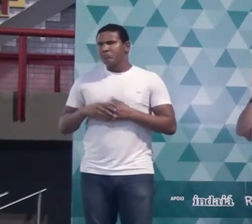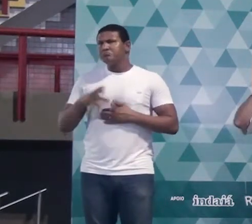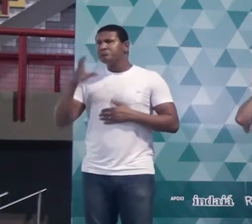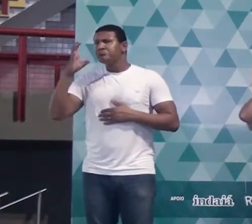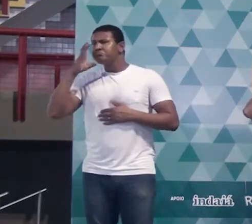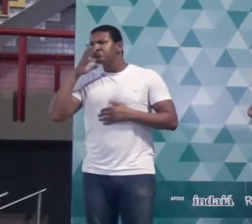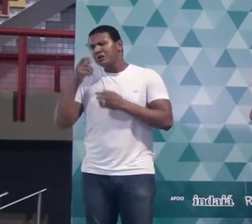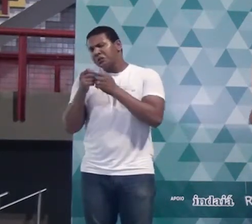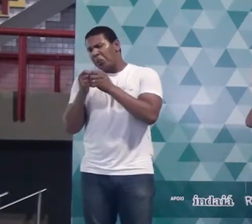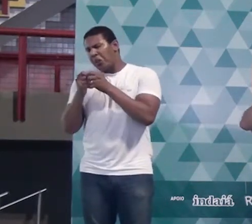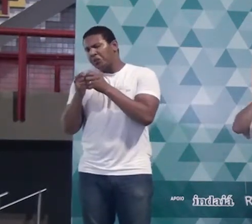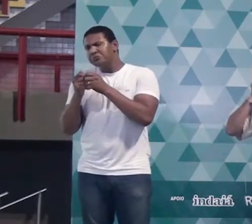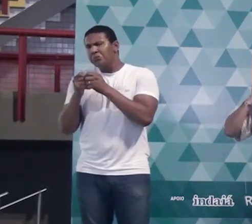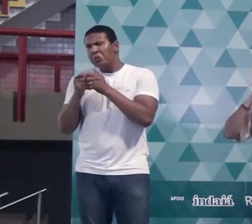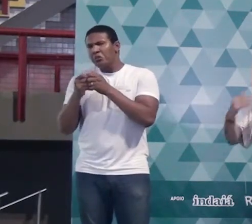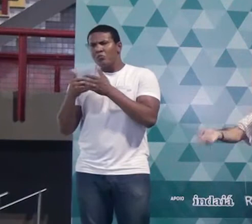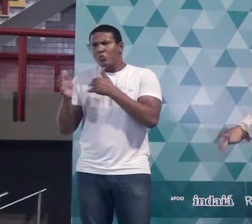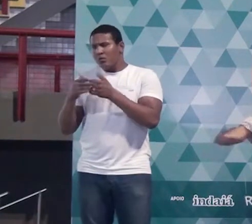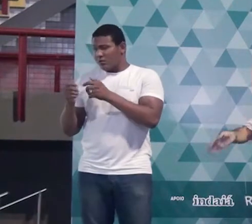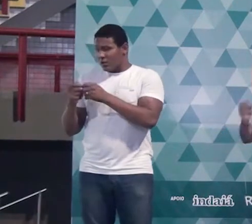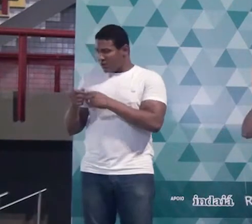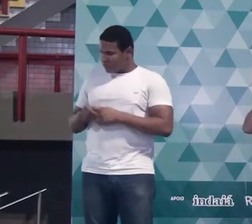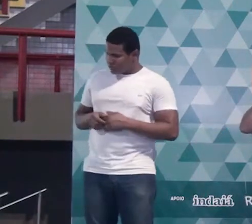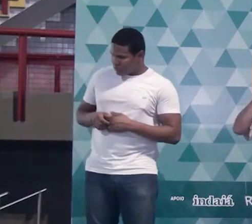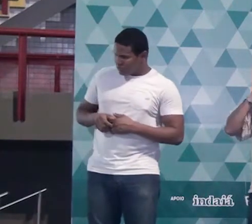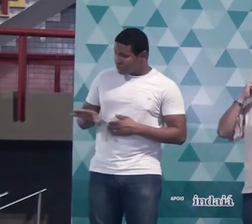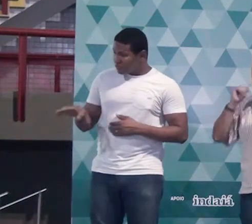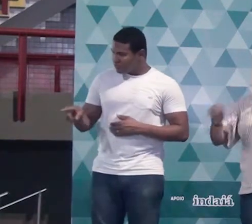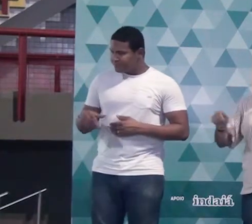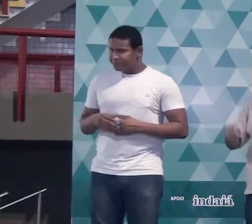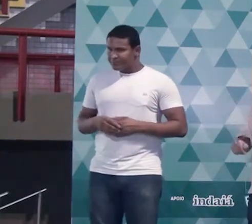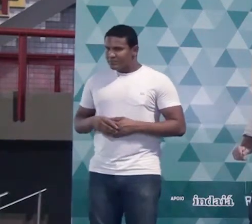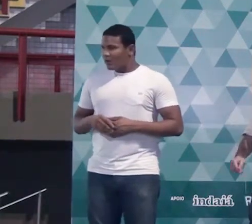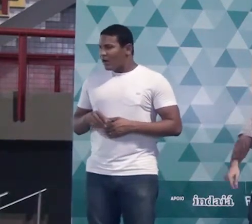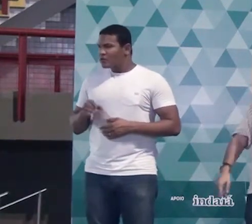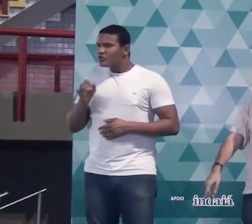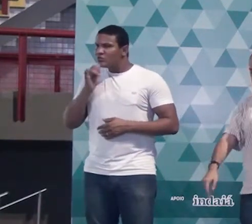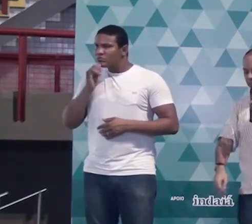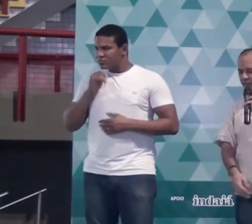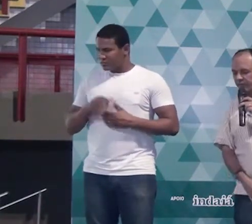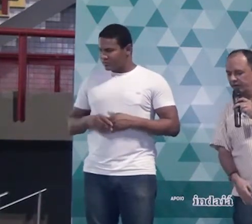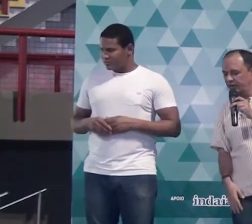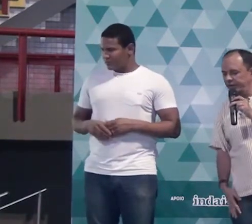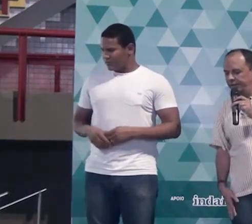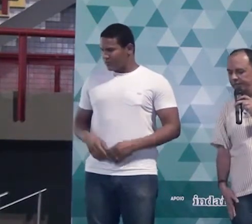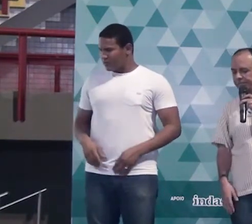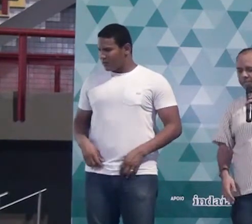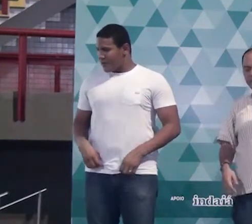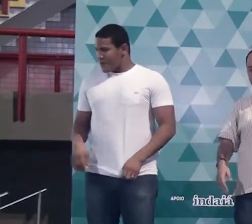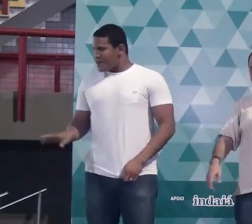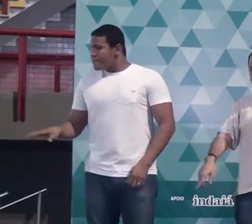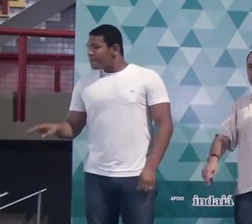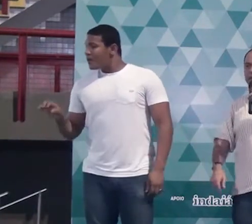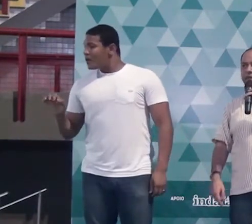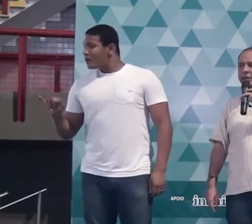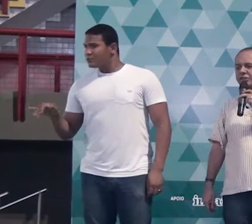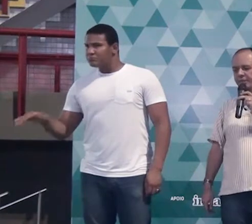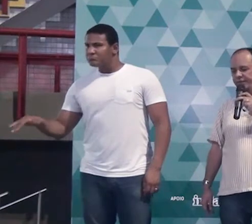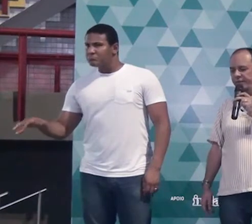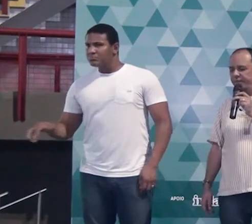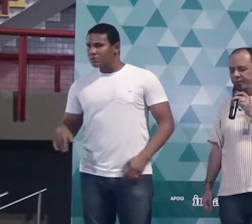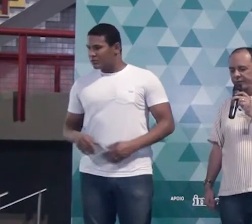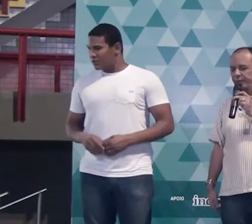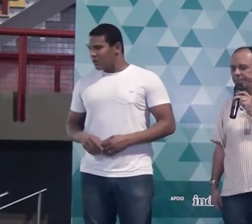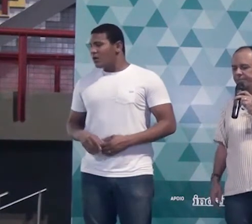no celular, sei lá. Você chega lá e vai pedir para ver. Fala assim, ó: ei,